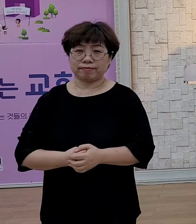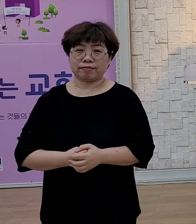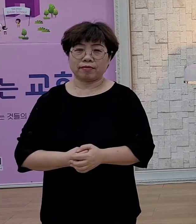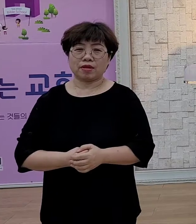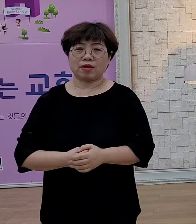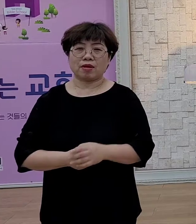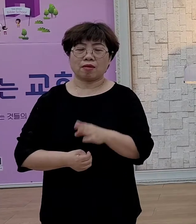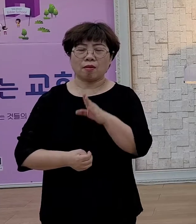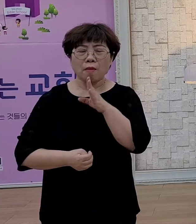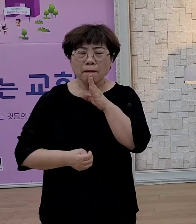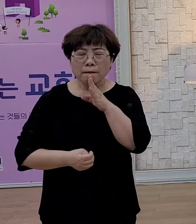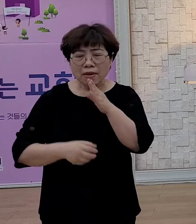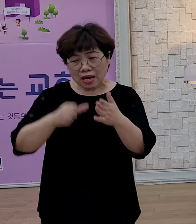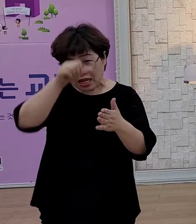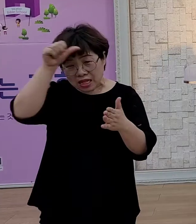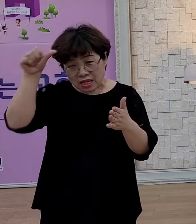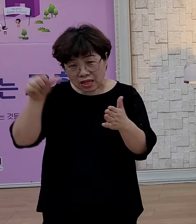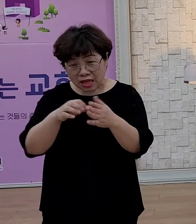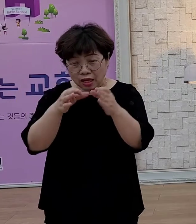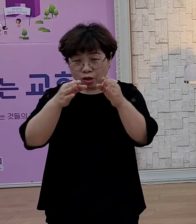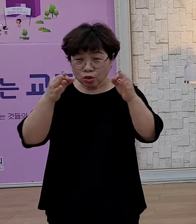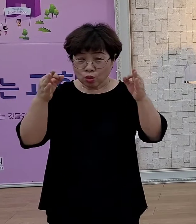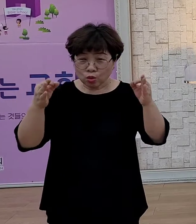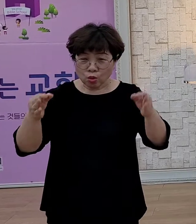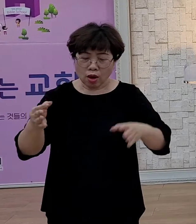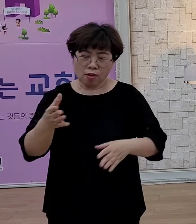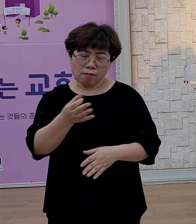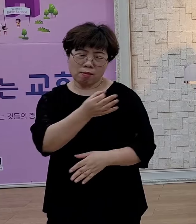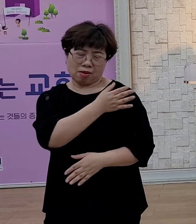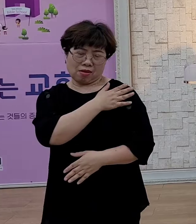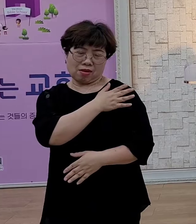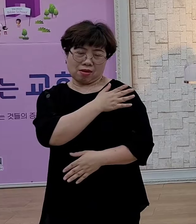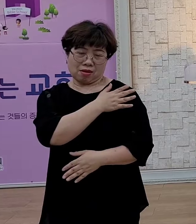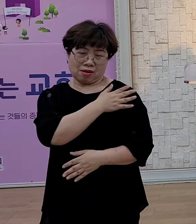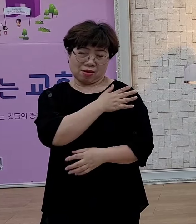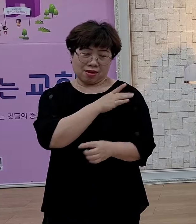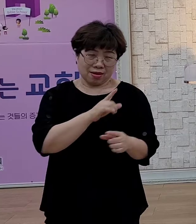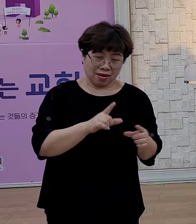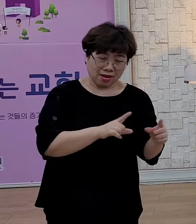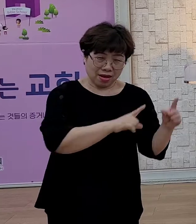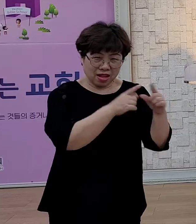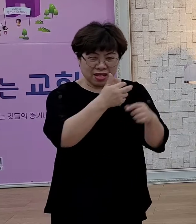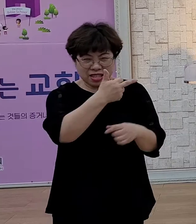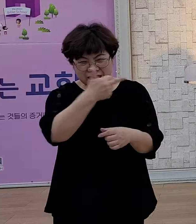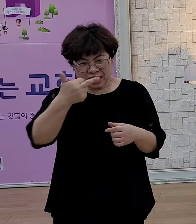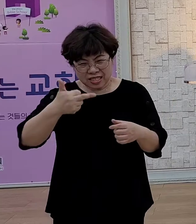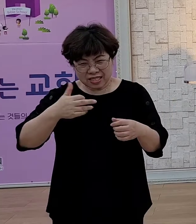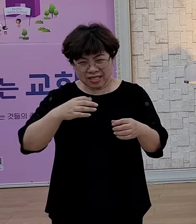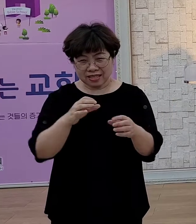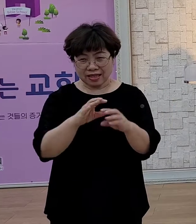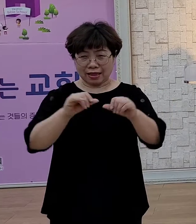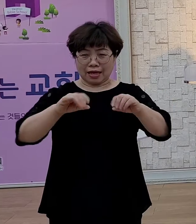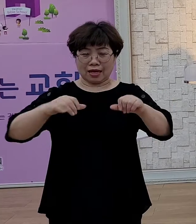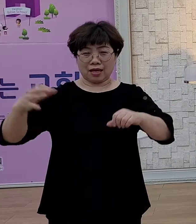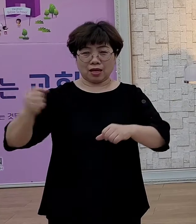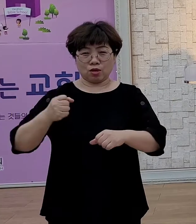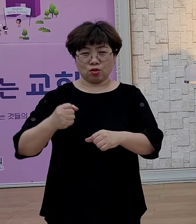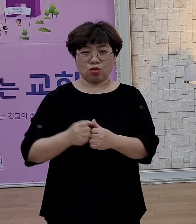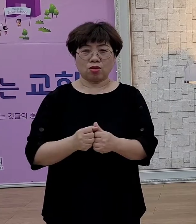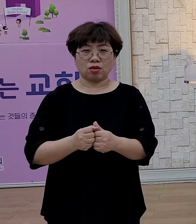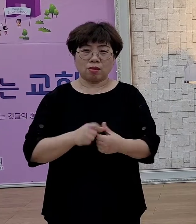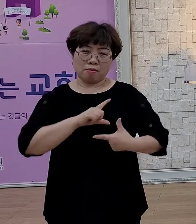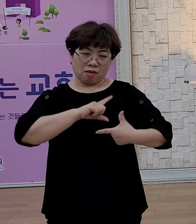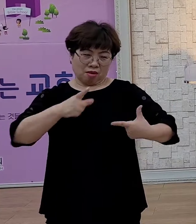정말 한평생 부귀 영화를 누리고 큰 영토를 누리고 명예를 누렸던